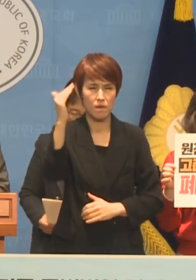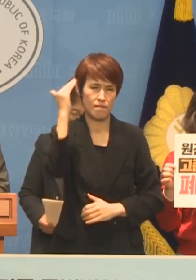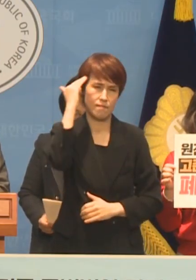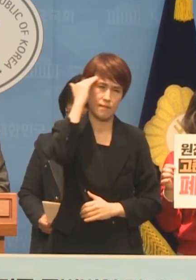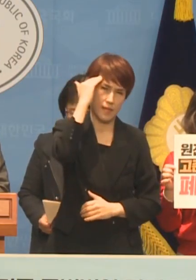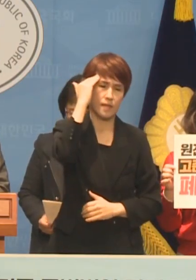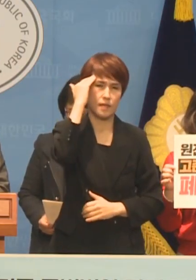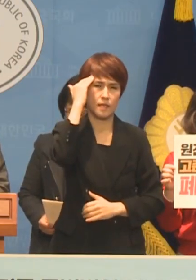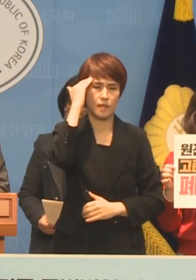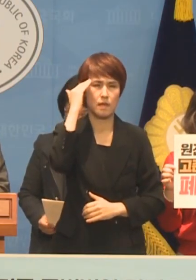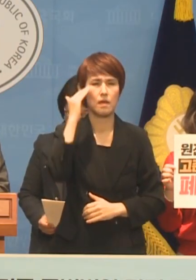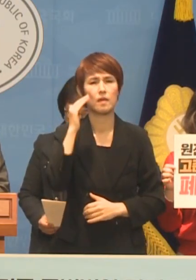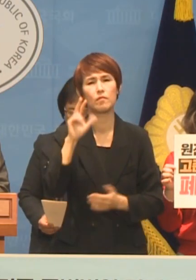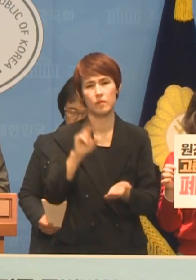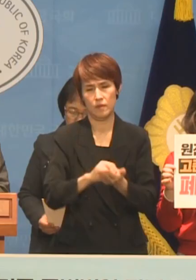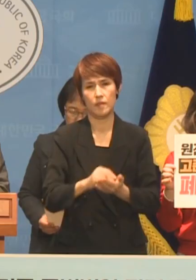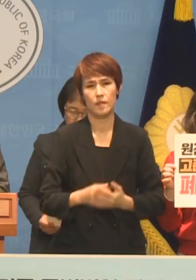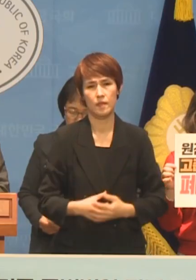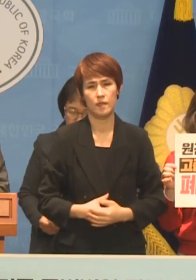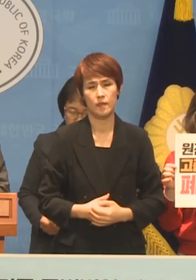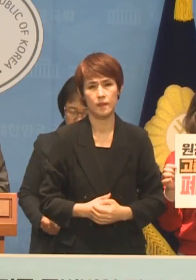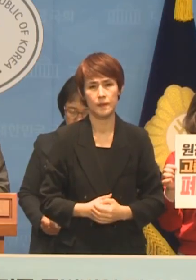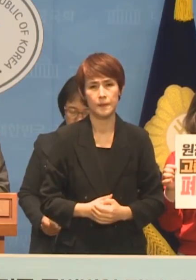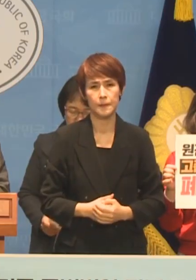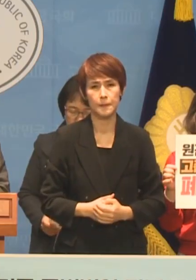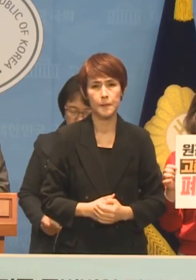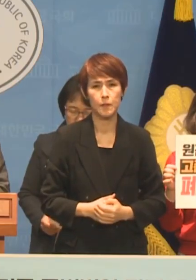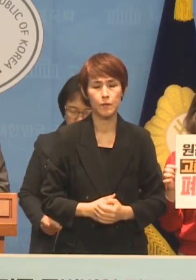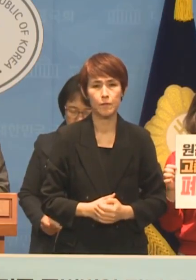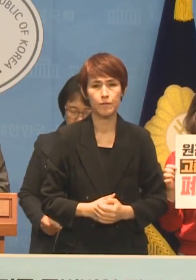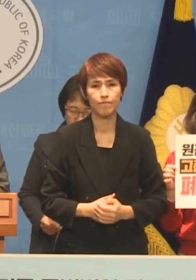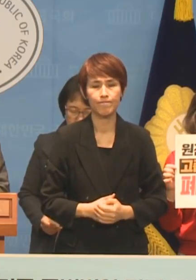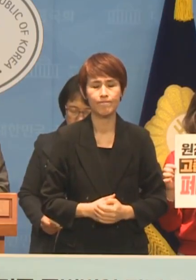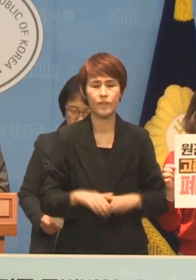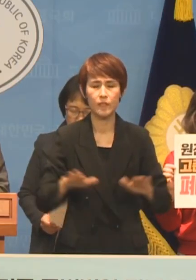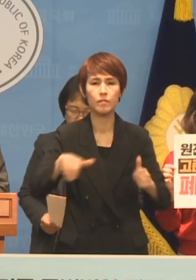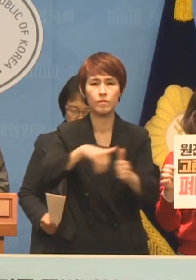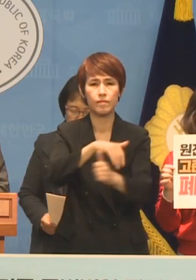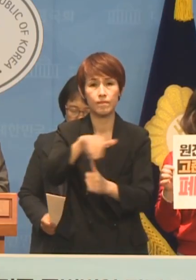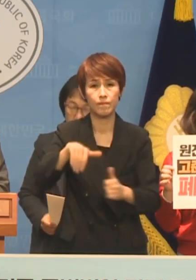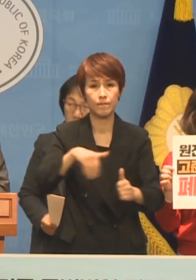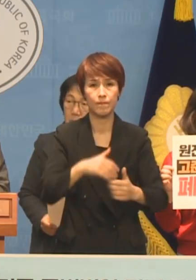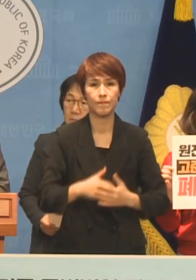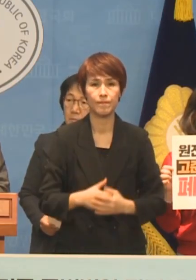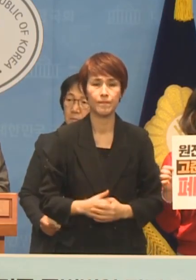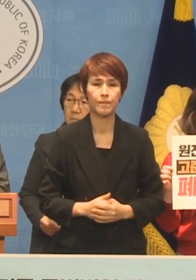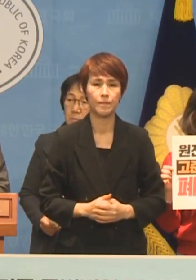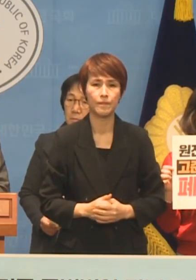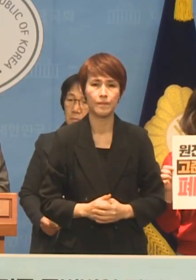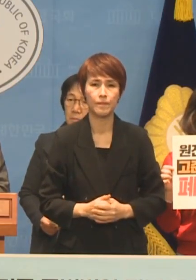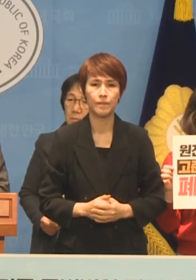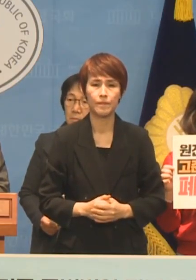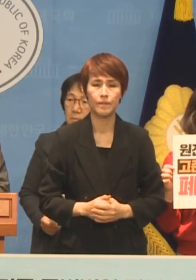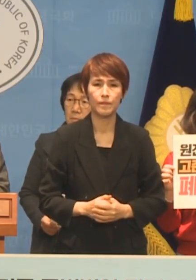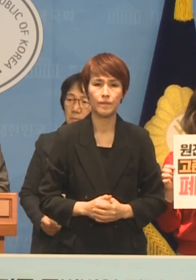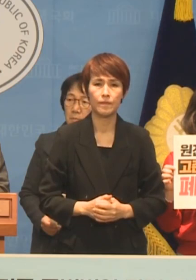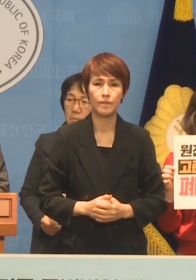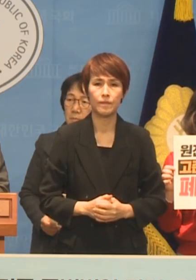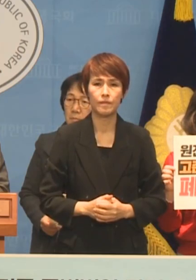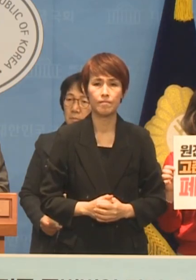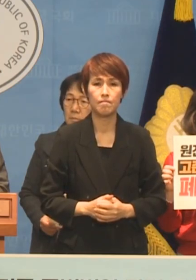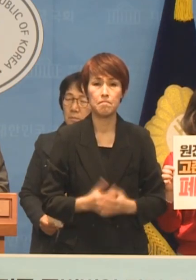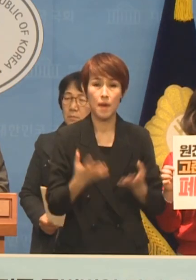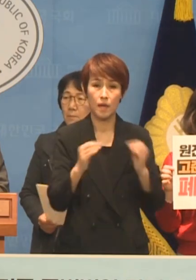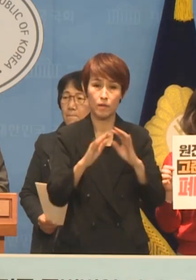가로막는 엄청난 일들이 벌어질 위기에 서 있는 것이 현 시점인 듯 싶습니다. 많은 분들이 이런 것에